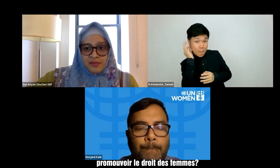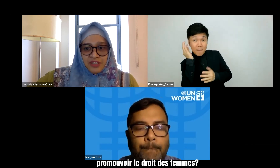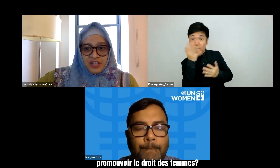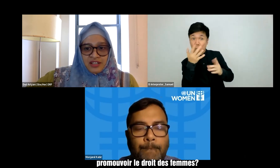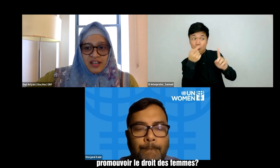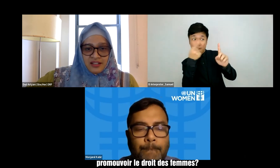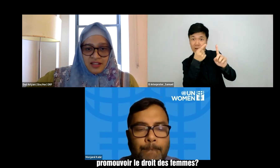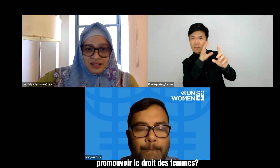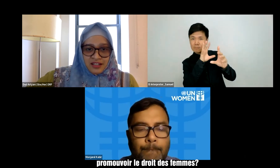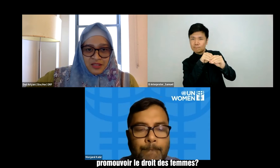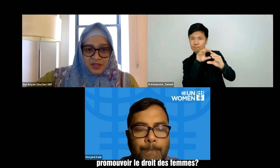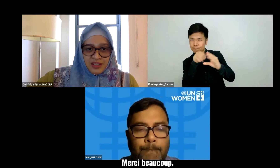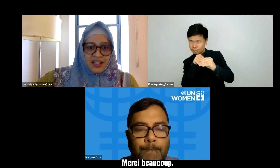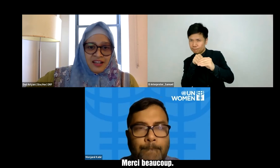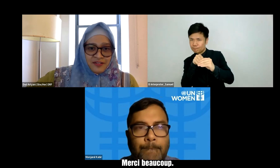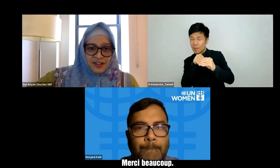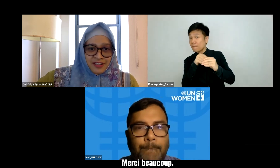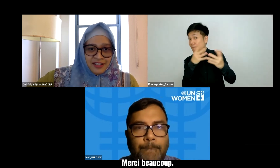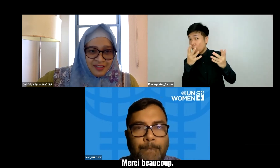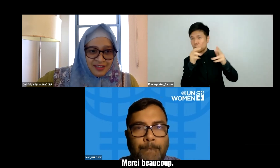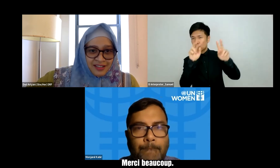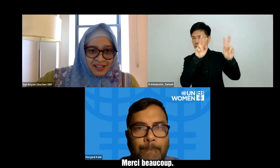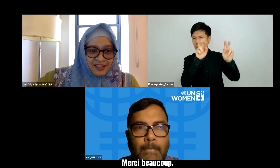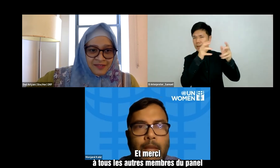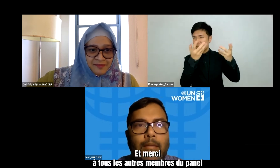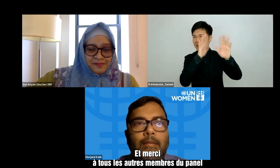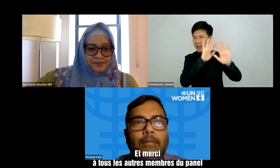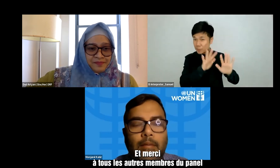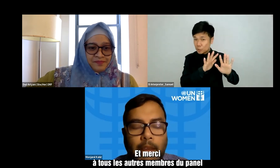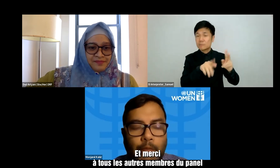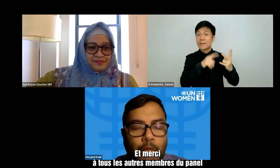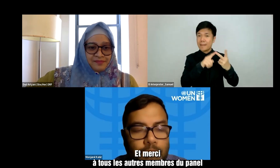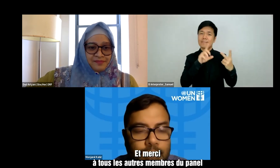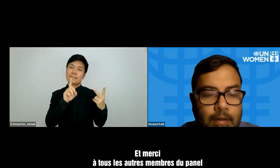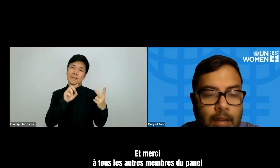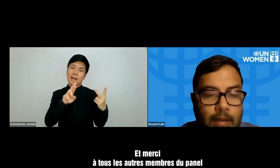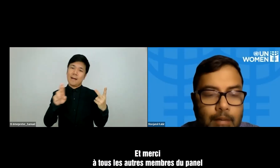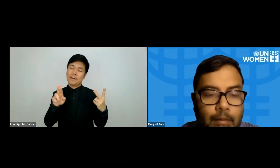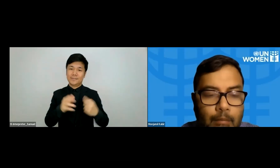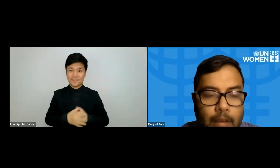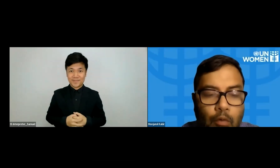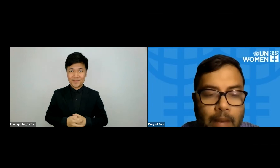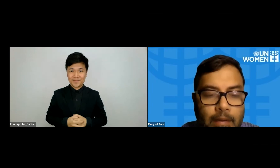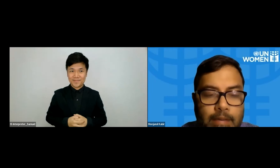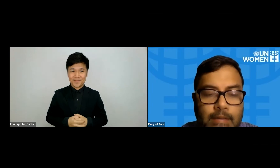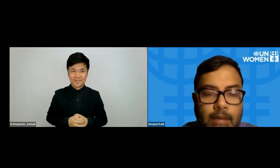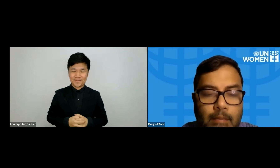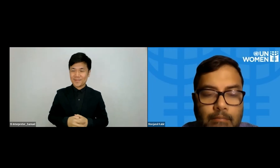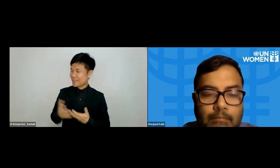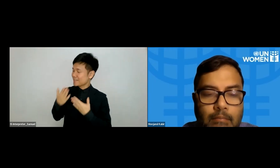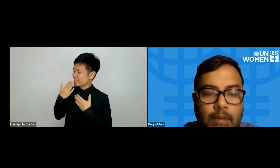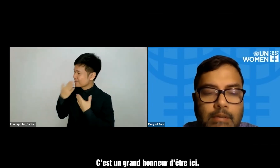part a été pris par l'UN Femmes pour promouvoir le droit des femmes et des Merci filles beaucoup